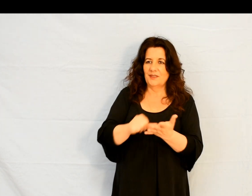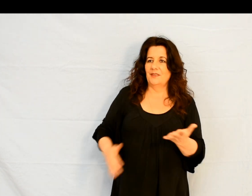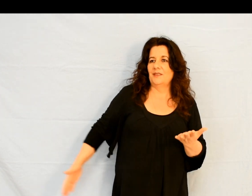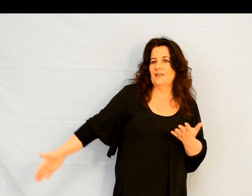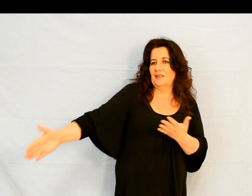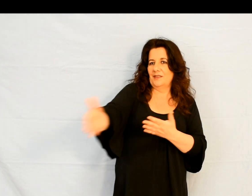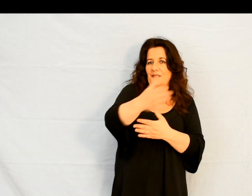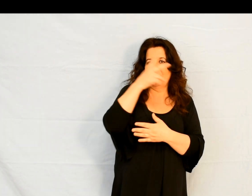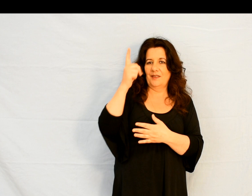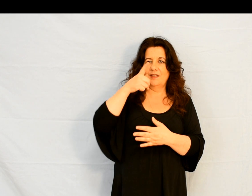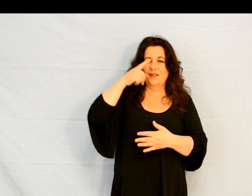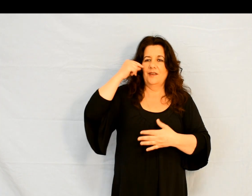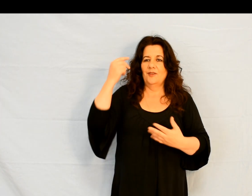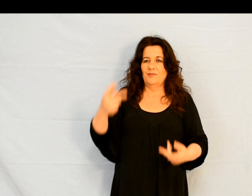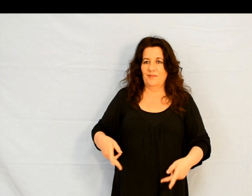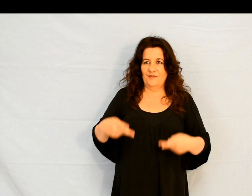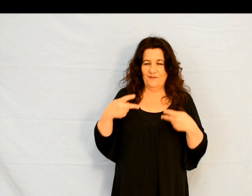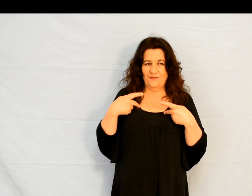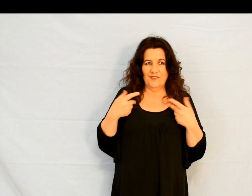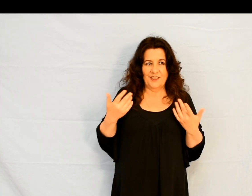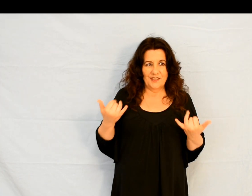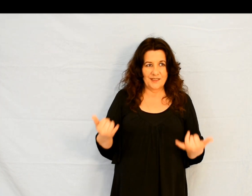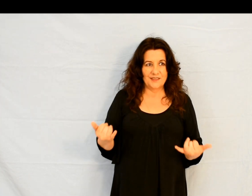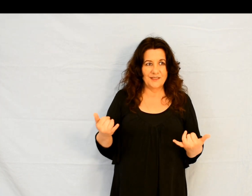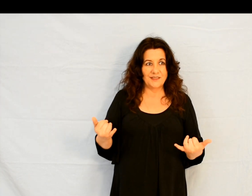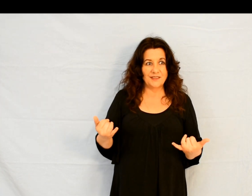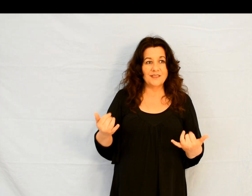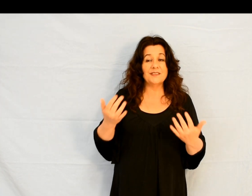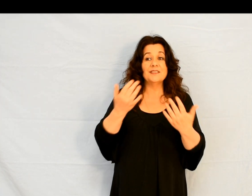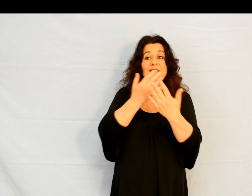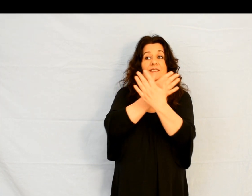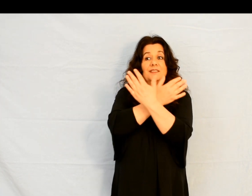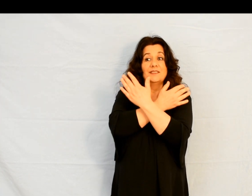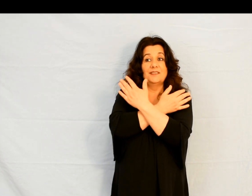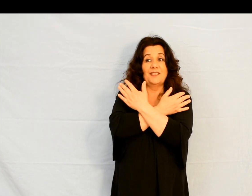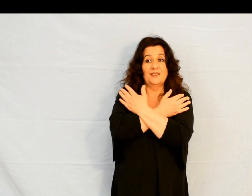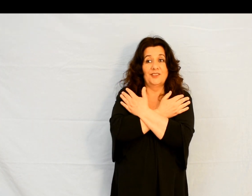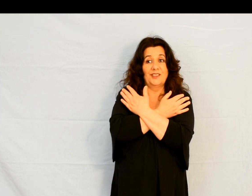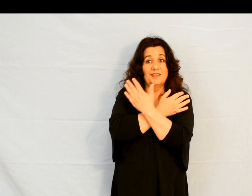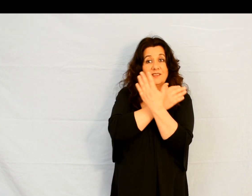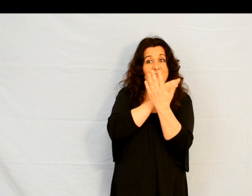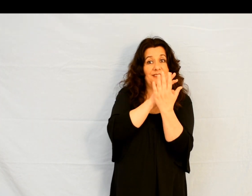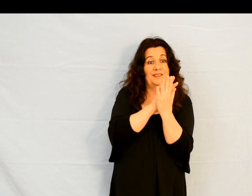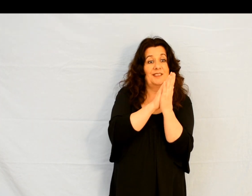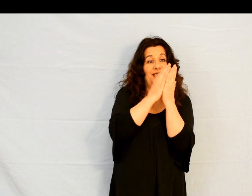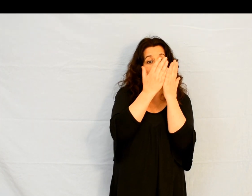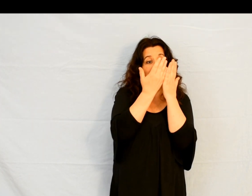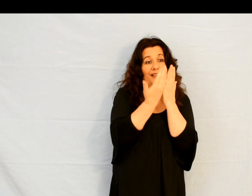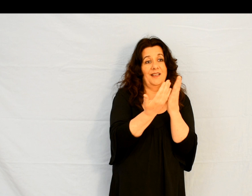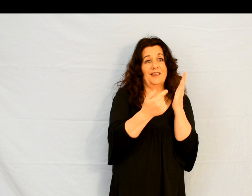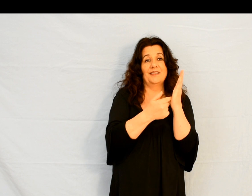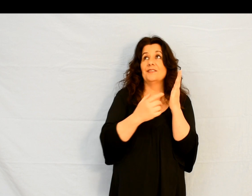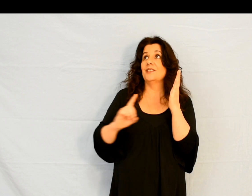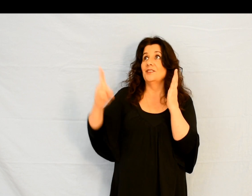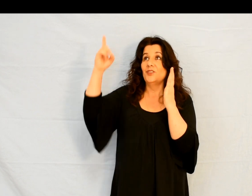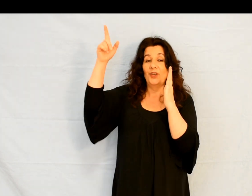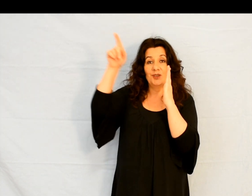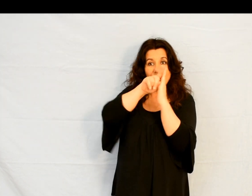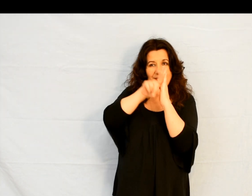Elle est le livre des préceptes de Dieu, la loi qui demeure